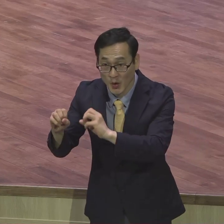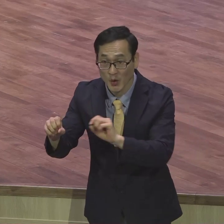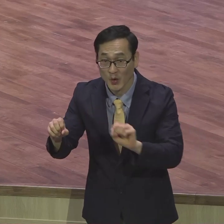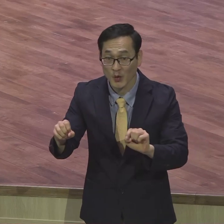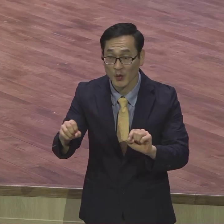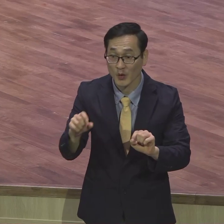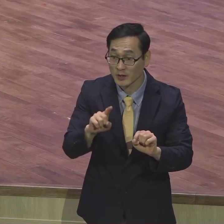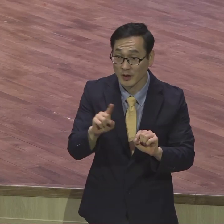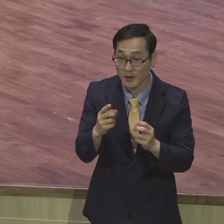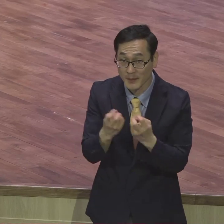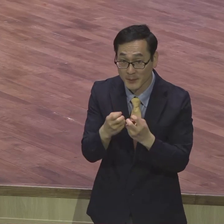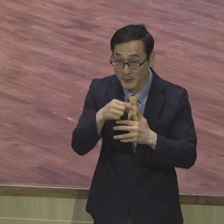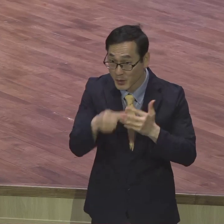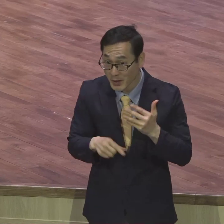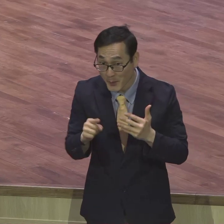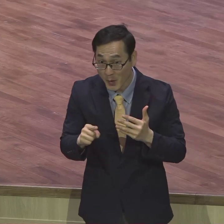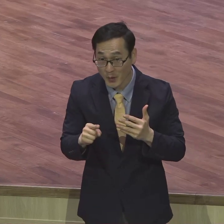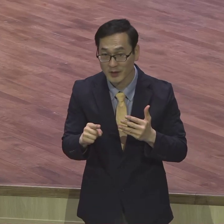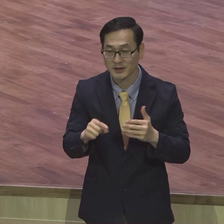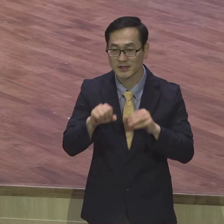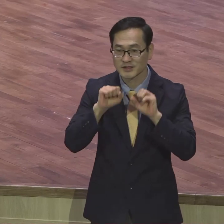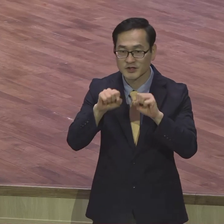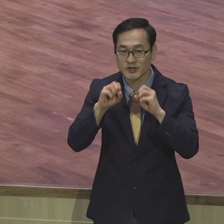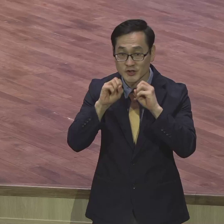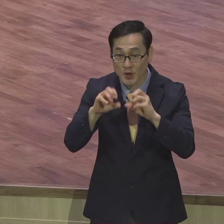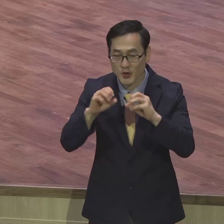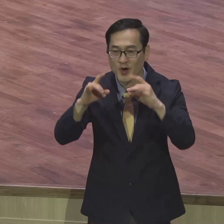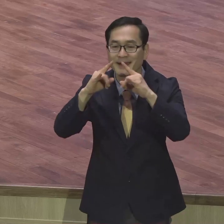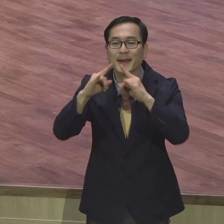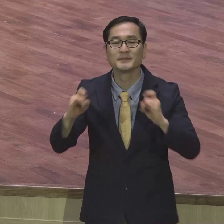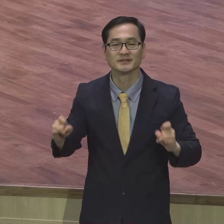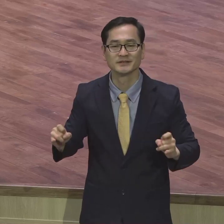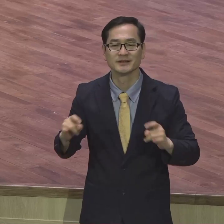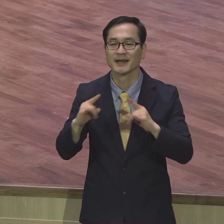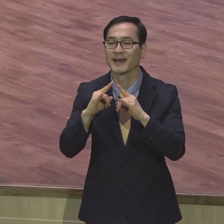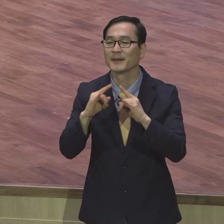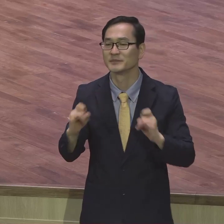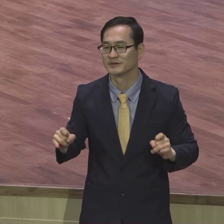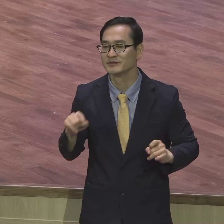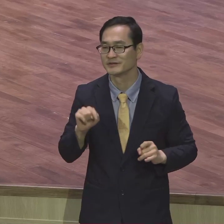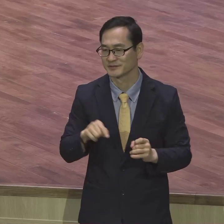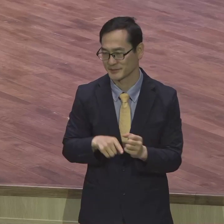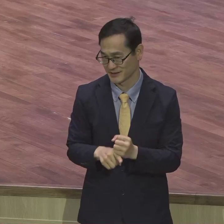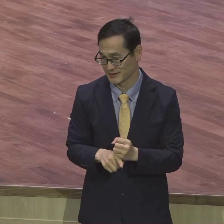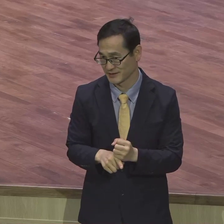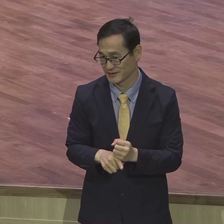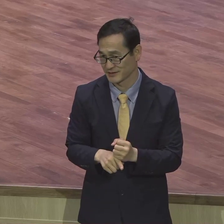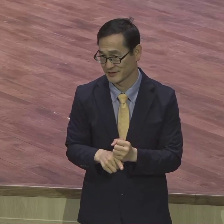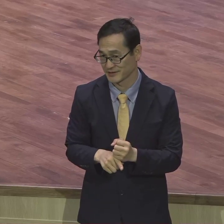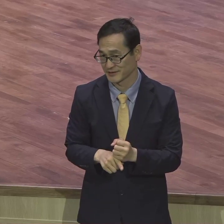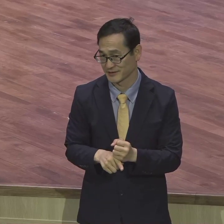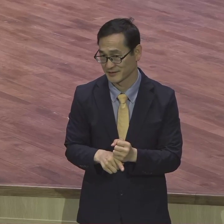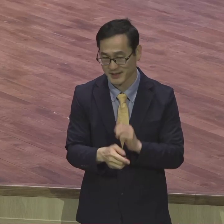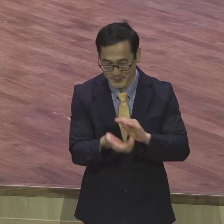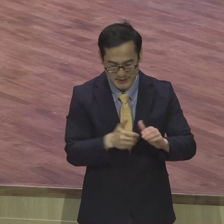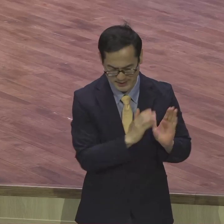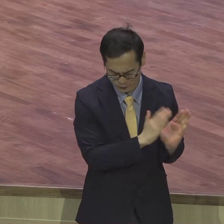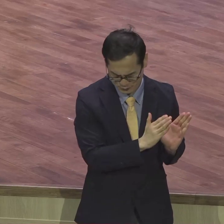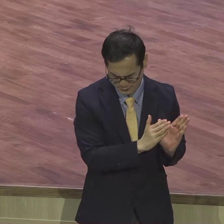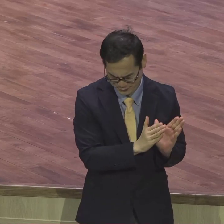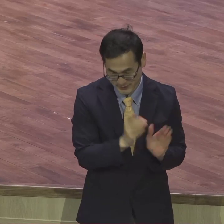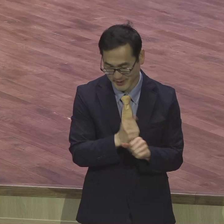캠프라 잘 시스템을 깔아서 1회 0으로 1회 승으로 다 보고 끝나는 것이 아니라 이전 캠프 미리 가서 딱